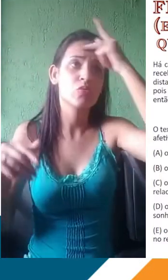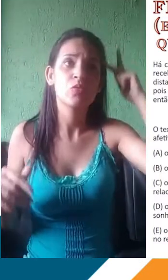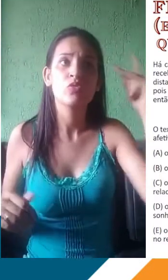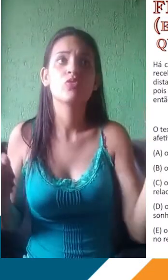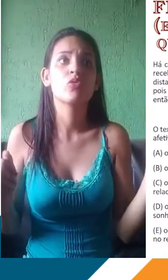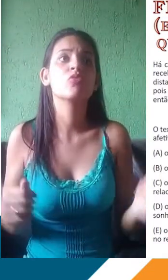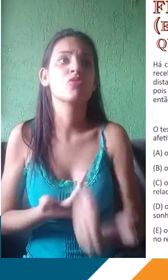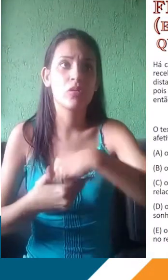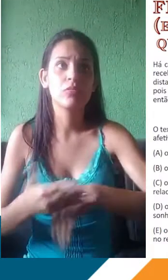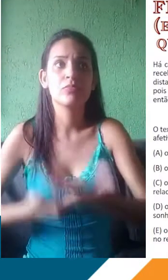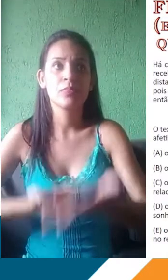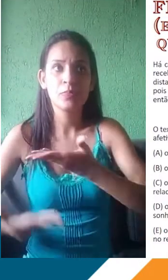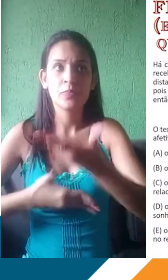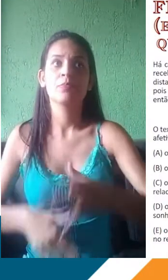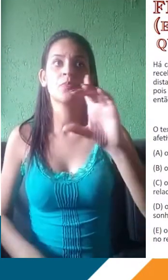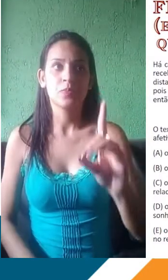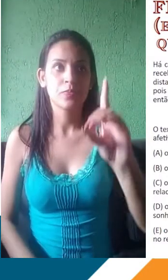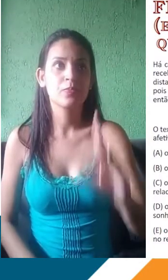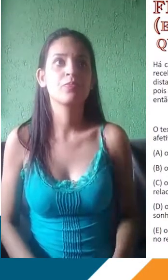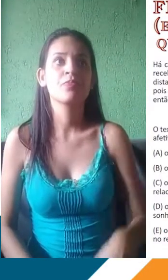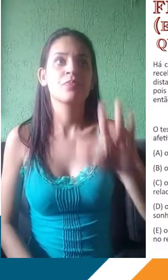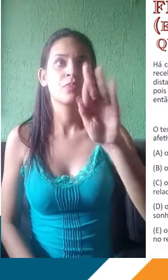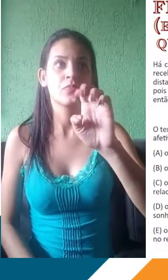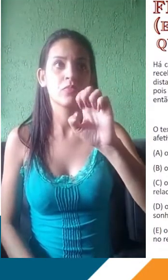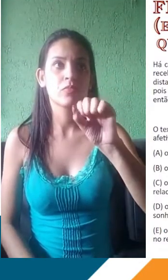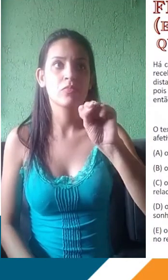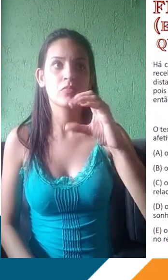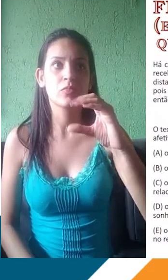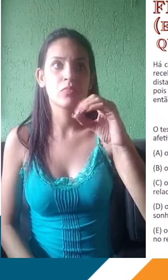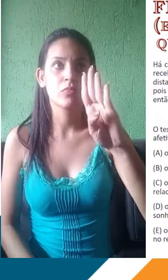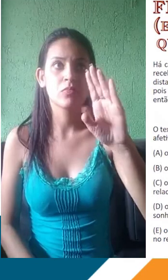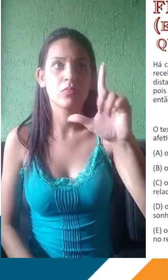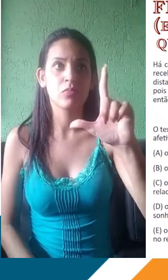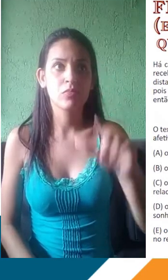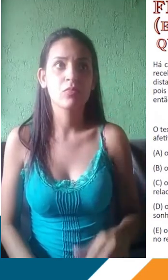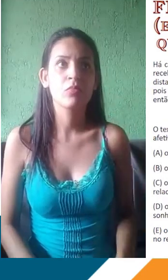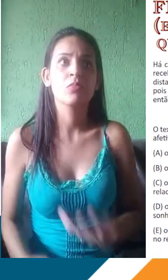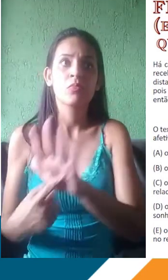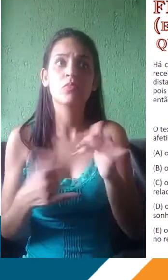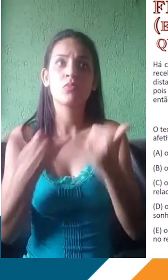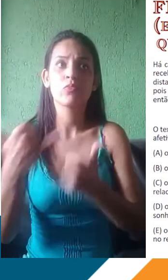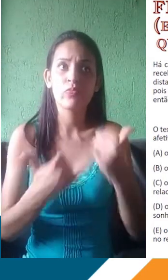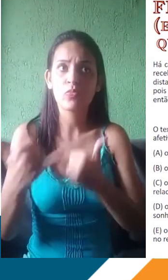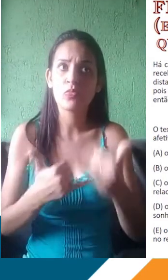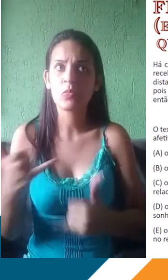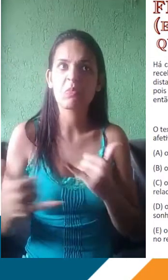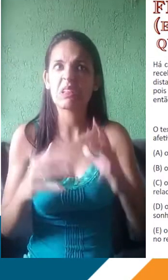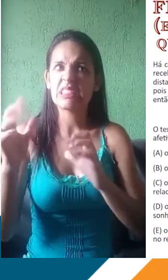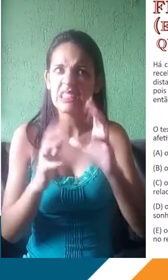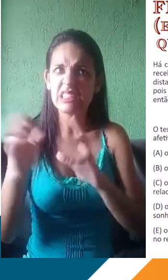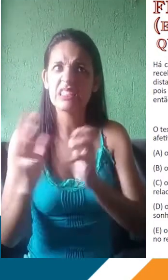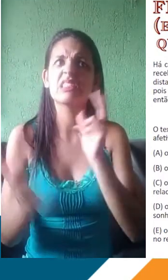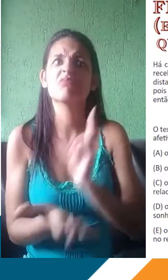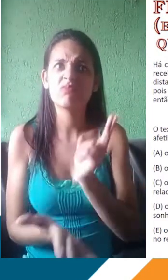no relacionamento. Você pode pausar o vídeo agora para resolver a questão. Agora vamos analisá-la. Veja que qual é a figura